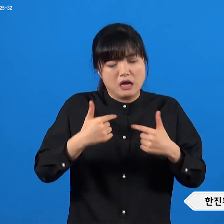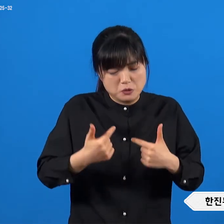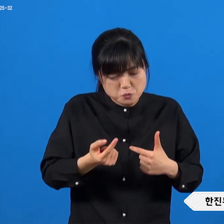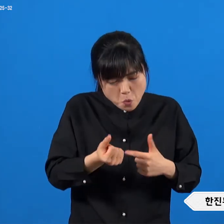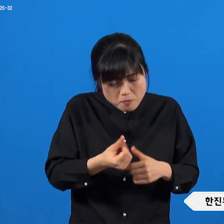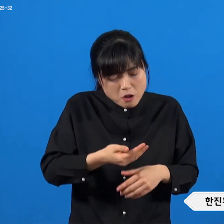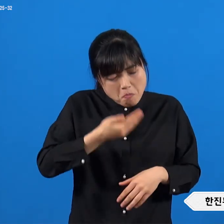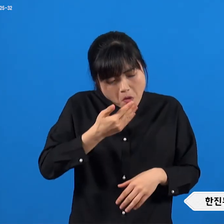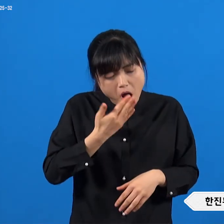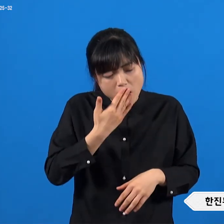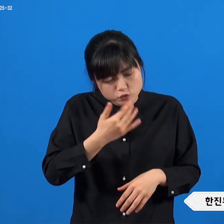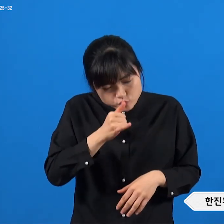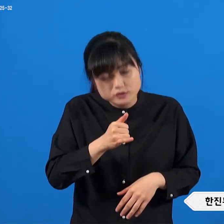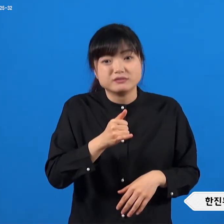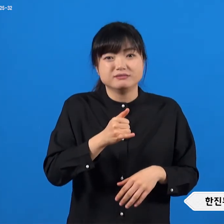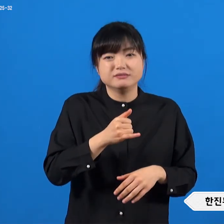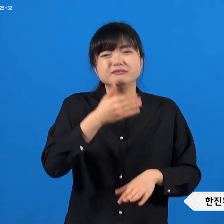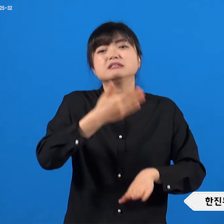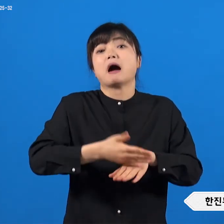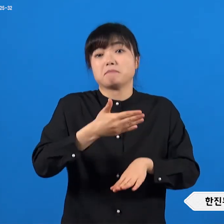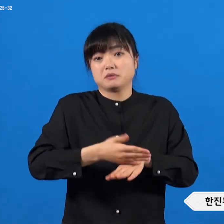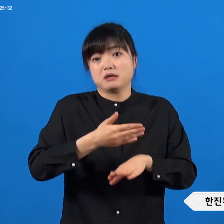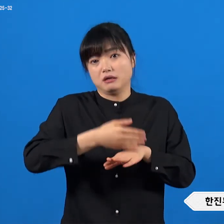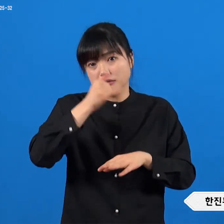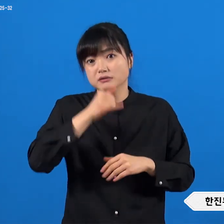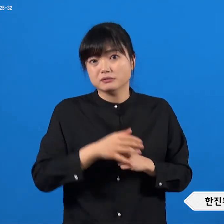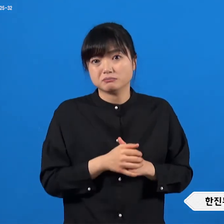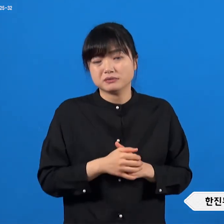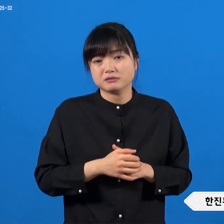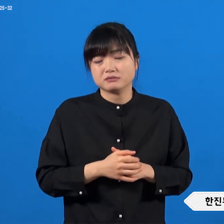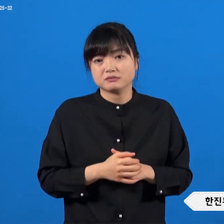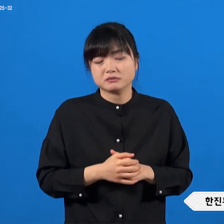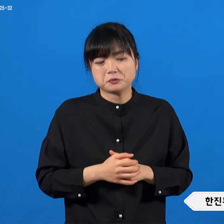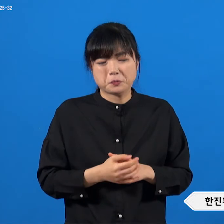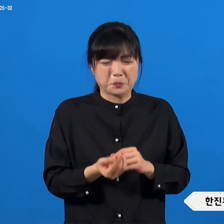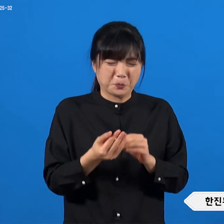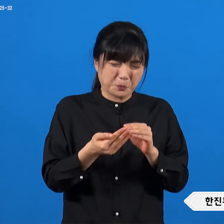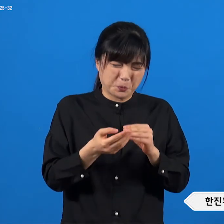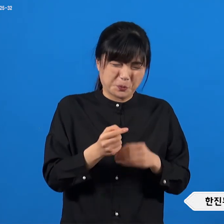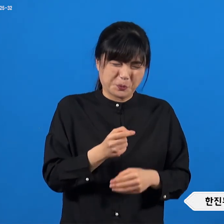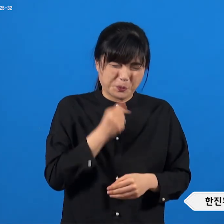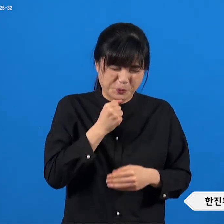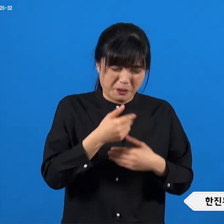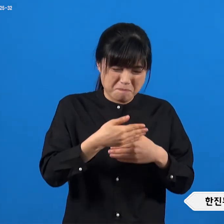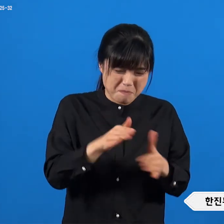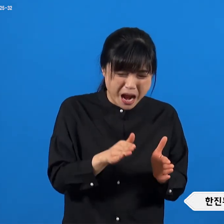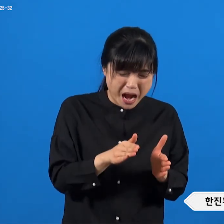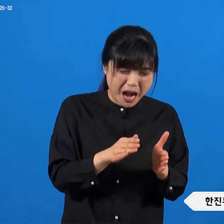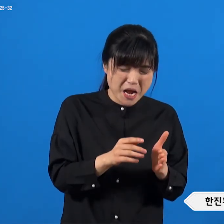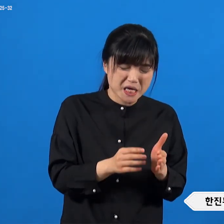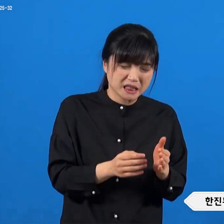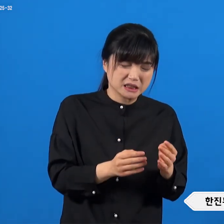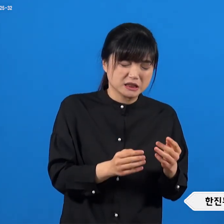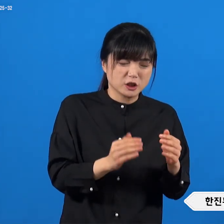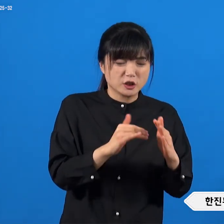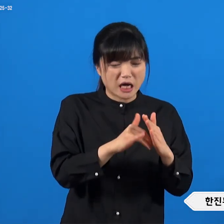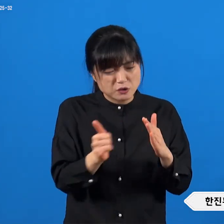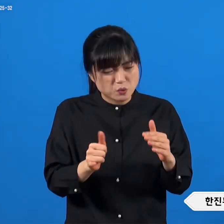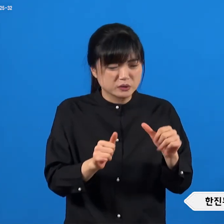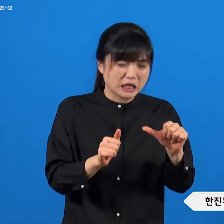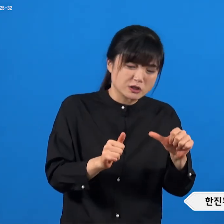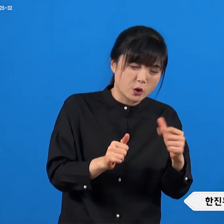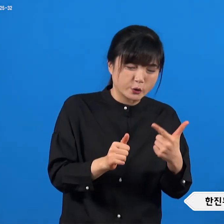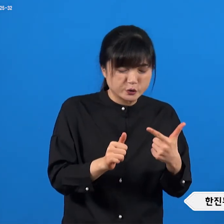건너뛰지 않고 한 숟갈이라도 나눠 먹을 수 있는 거 감사했지 않습니까? 코딱지만한 방에 5식구, 6식구